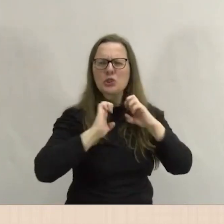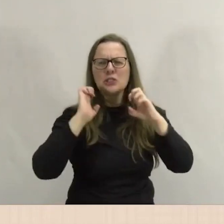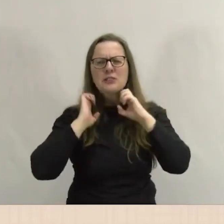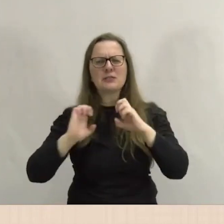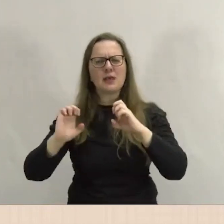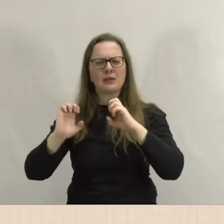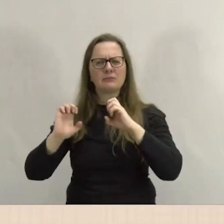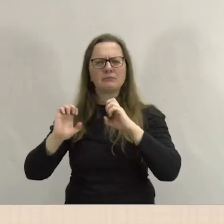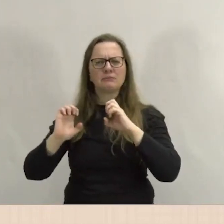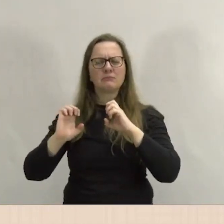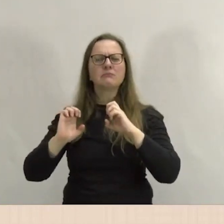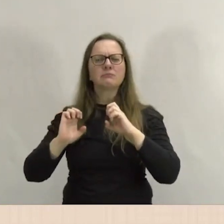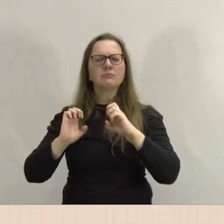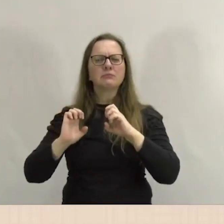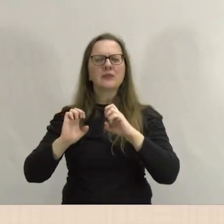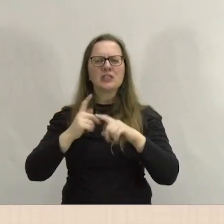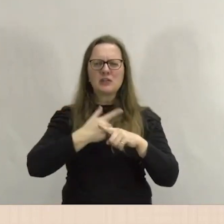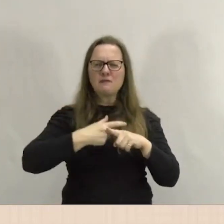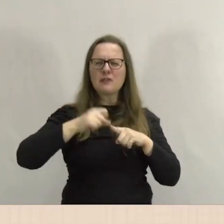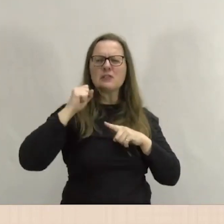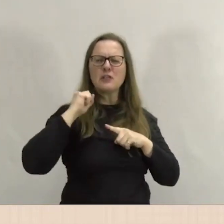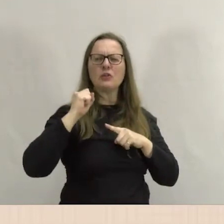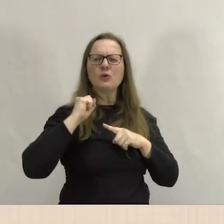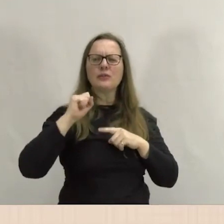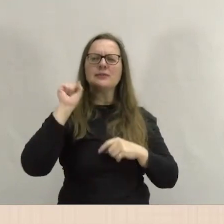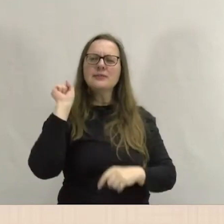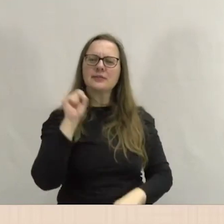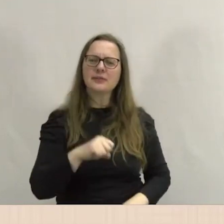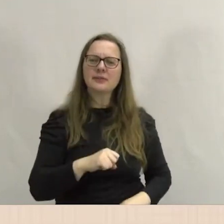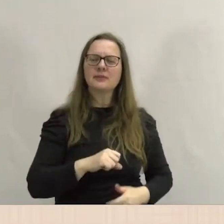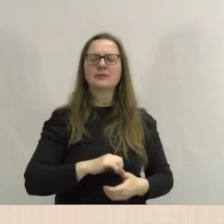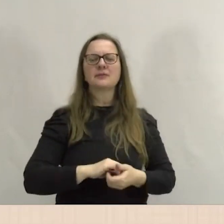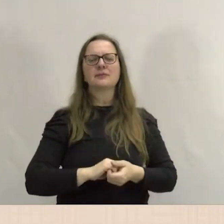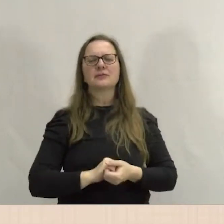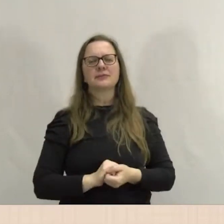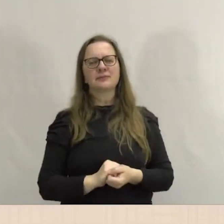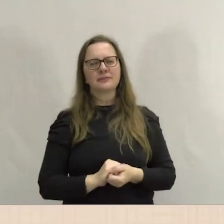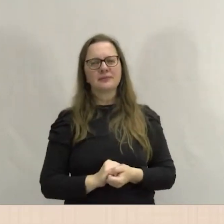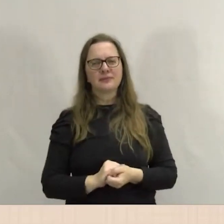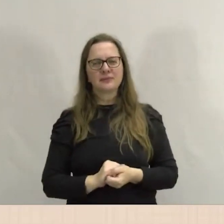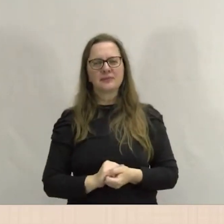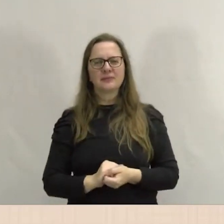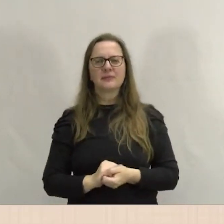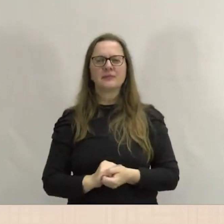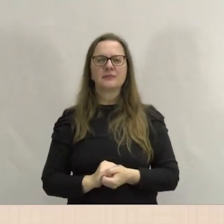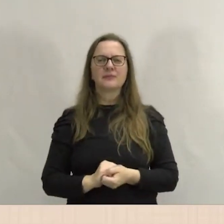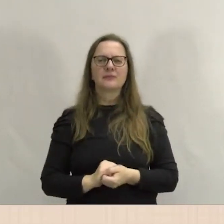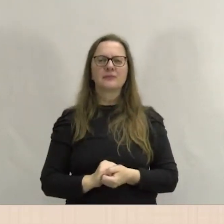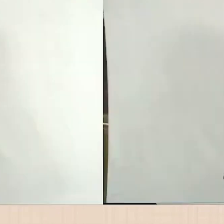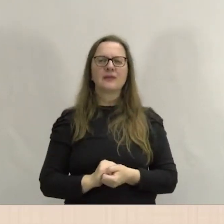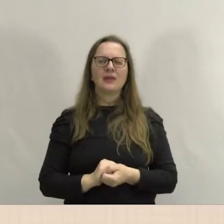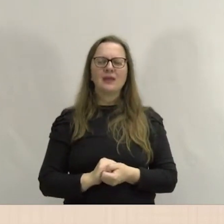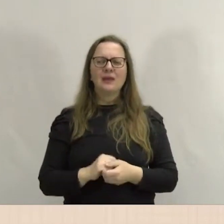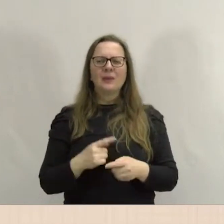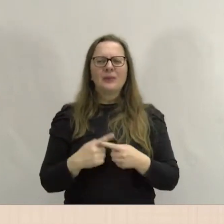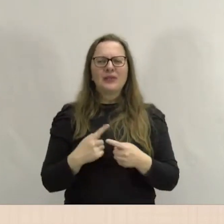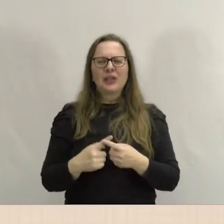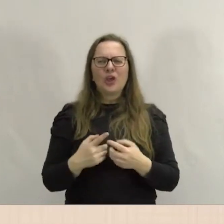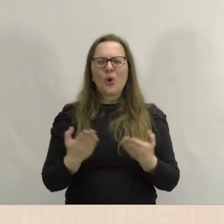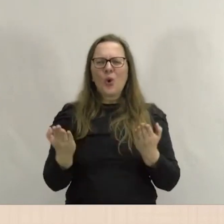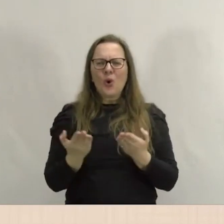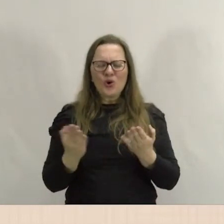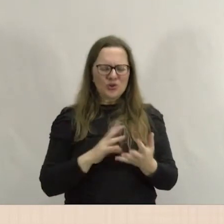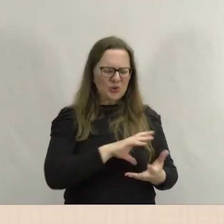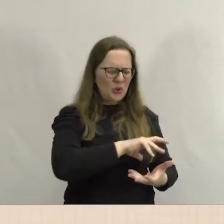na ideologia desse mundo e do gênero, coisa desse gênero. Irmãos, estavam já se perdendo para as drogas, para a